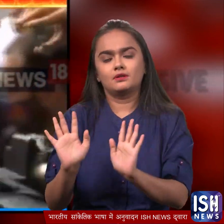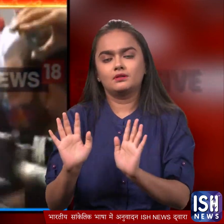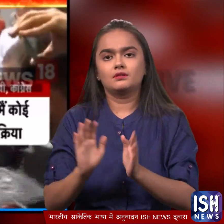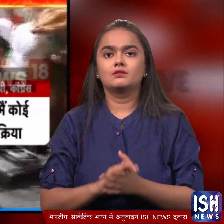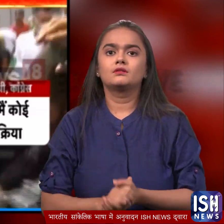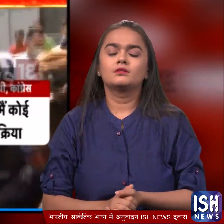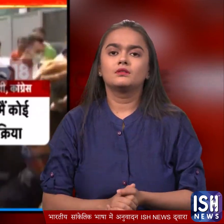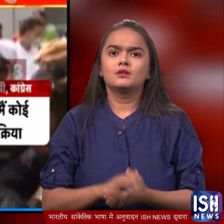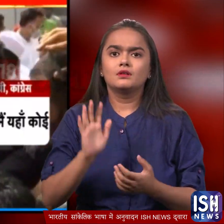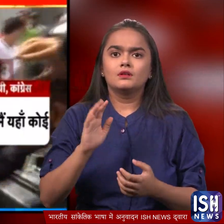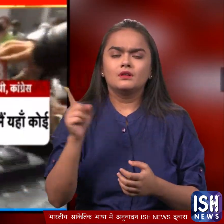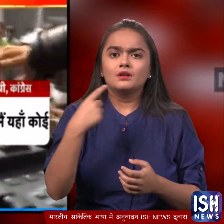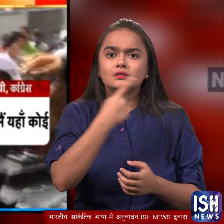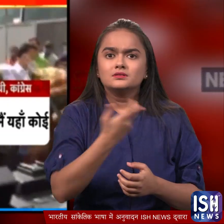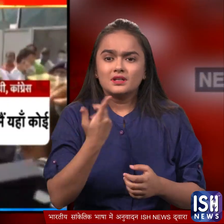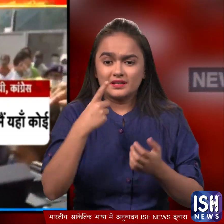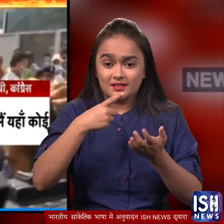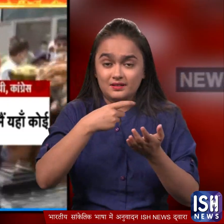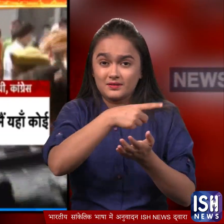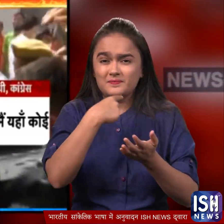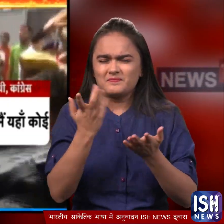नसीहत दे डाली। स्टेटमेंट पे रिएक्ट नहीं करता हूं,